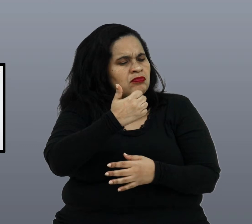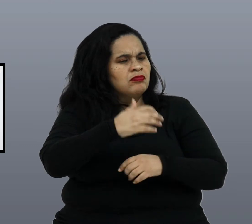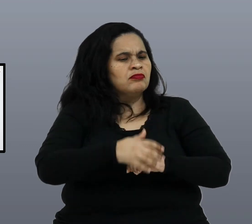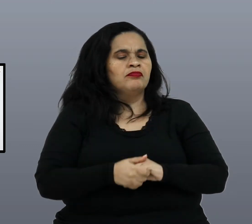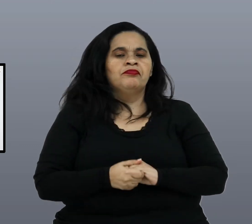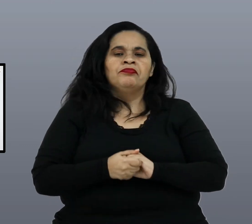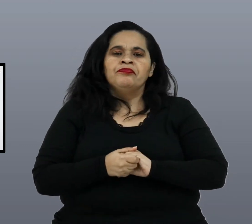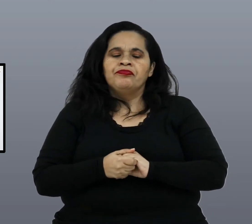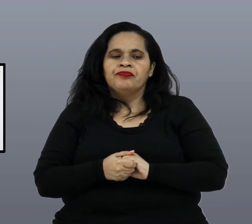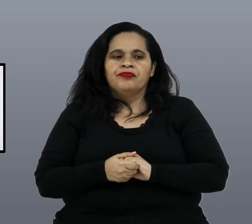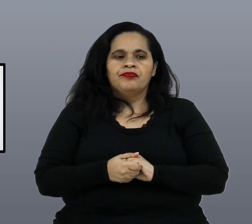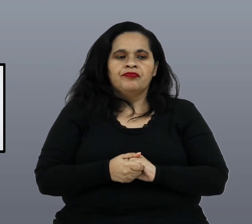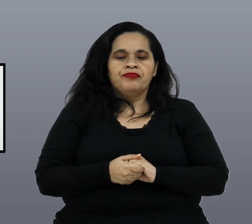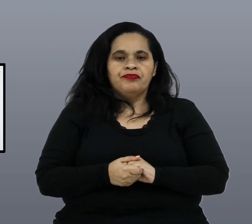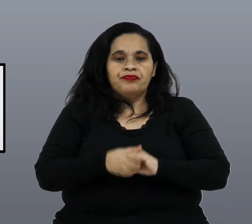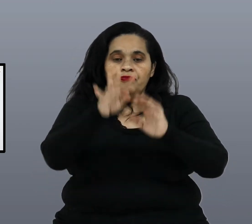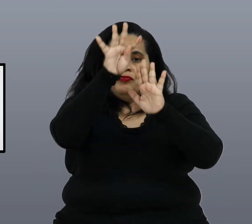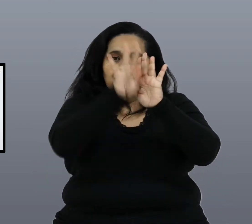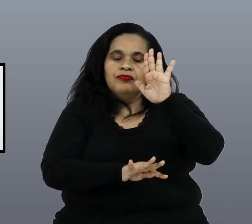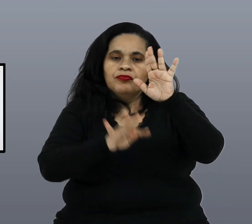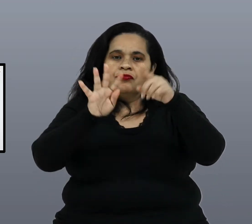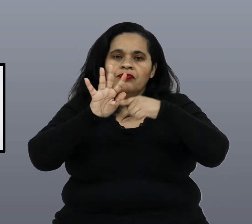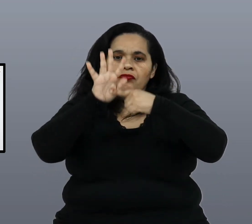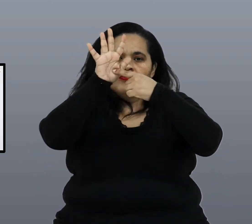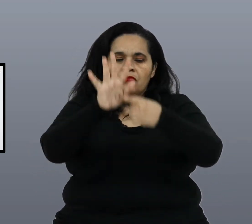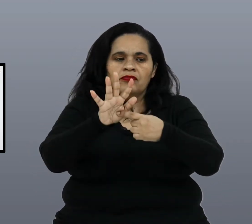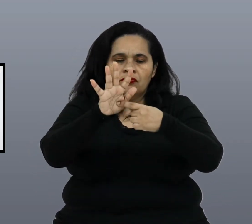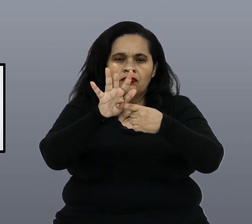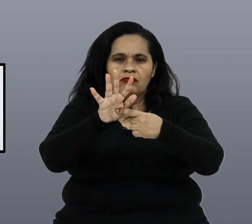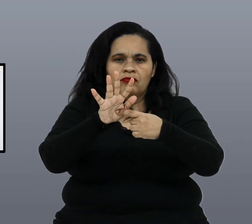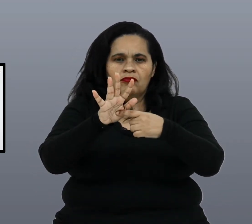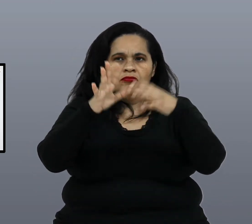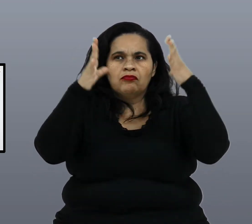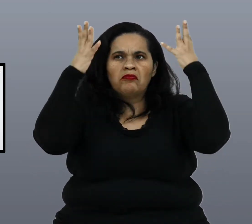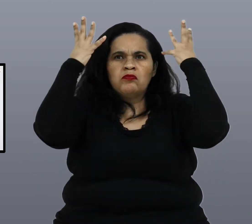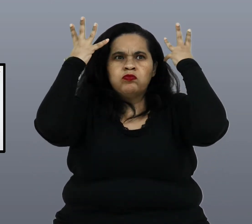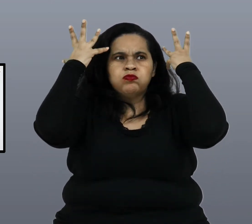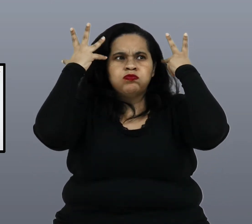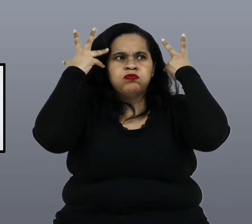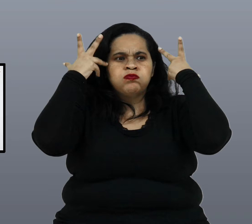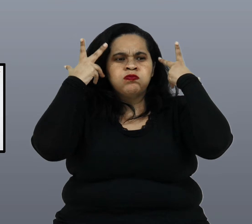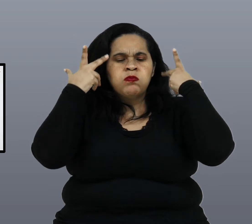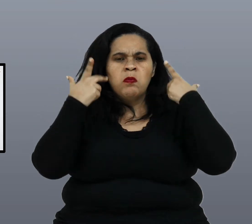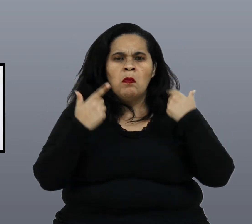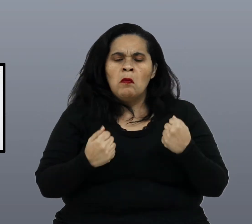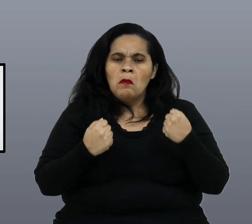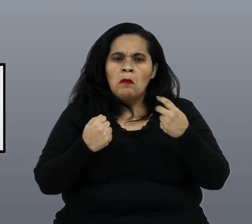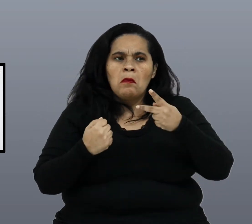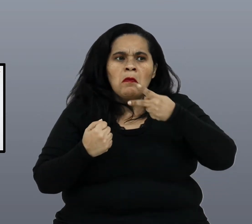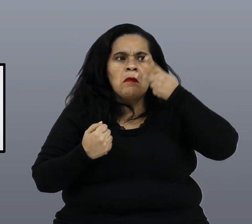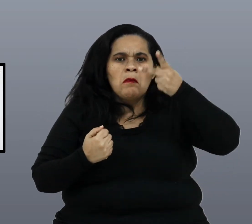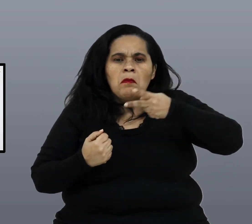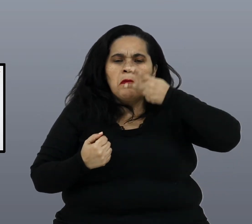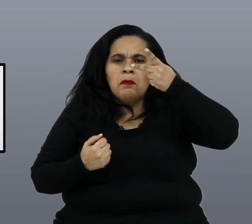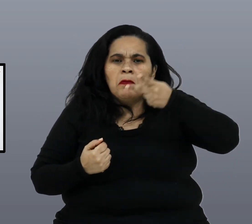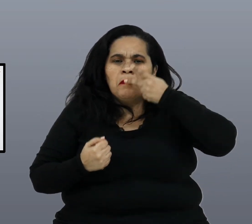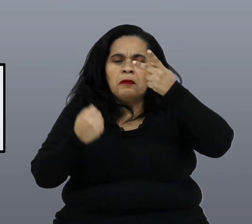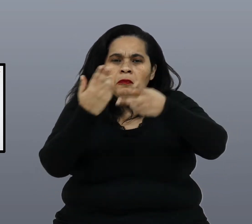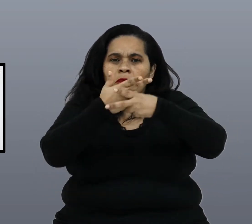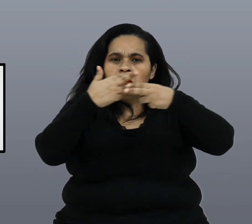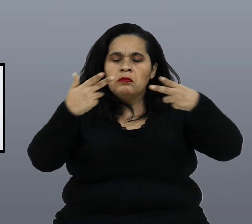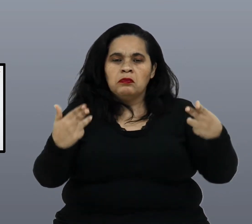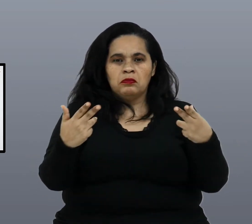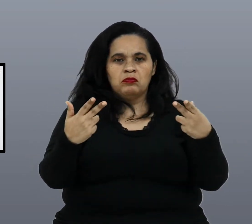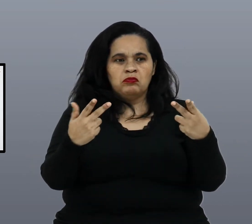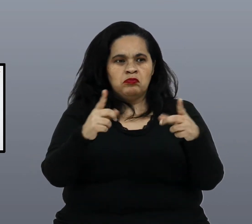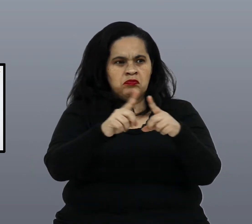Quando o texto ele dá a característica do animal, parece que fica assim, você vai falar alguma coisa do animal, mas nesse caso aqui você